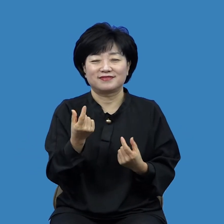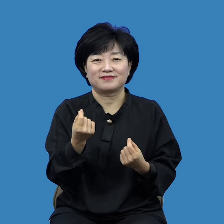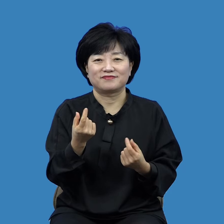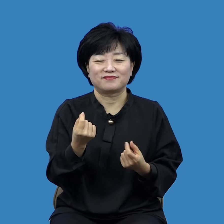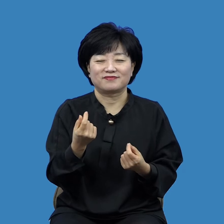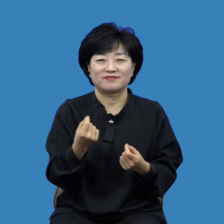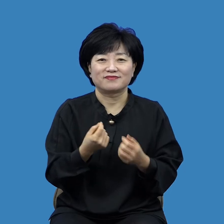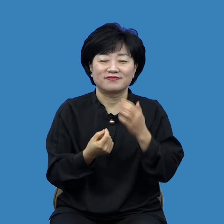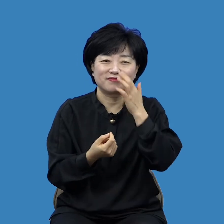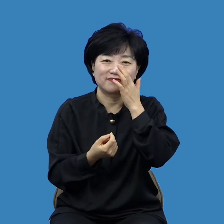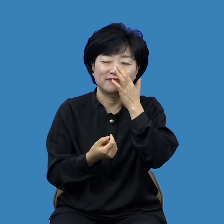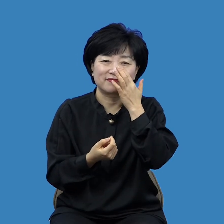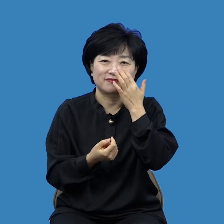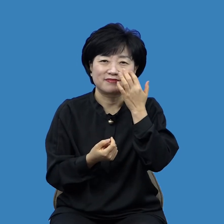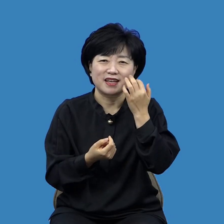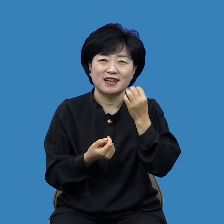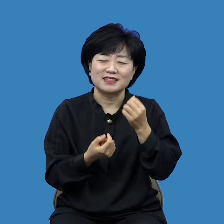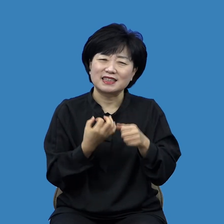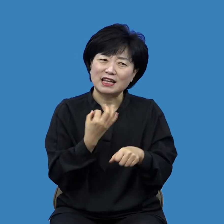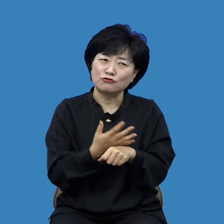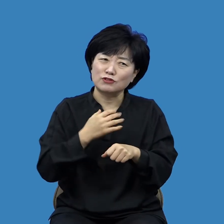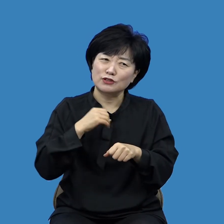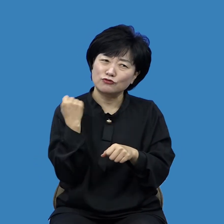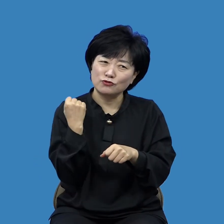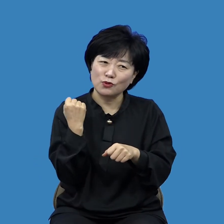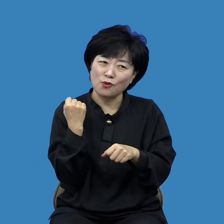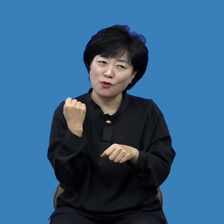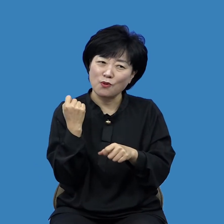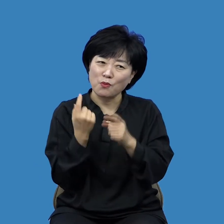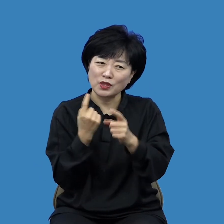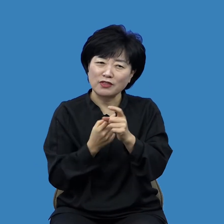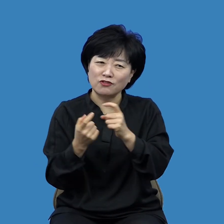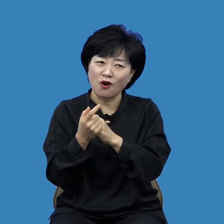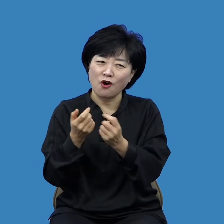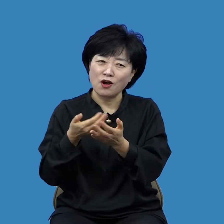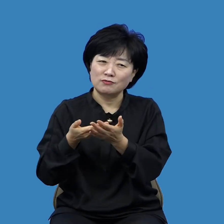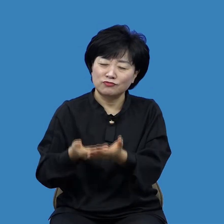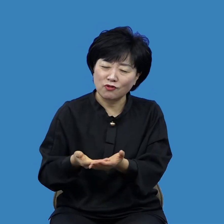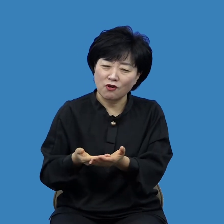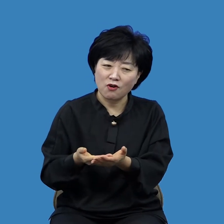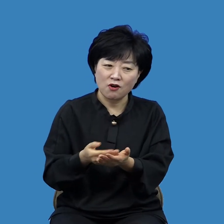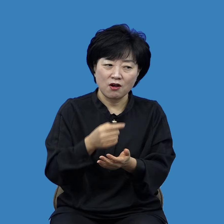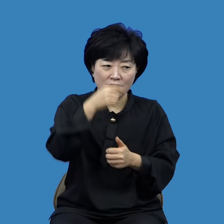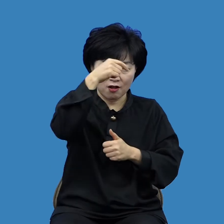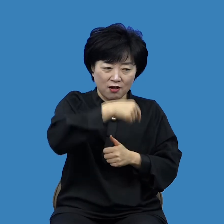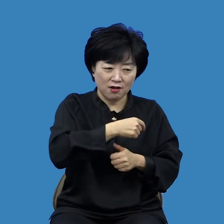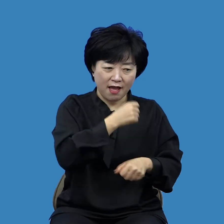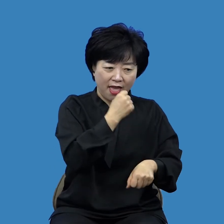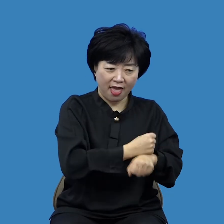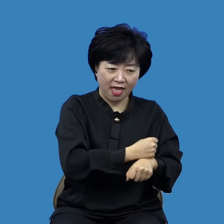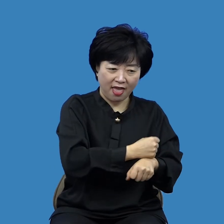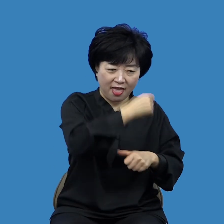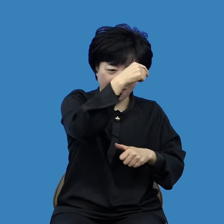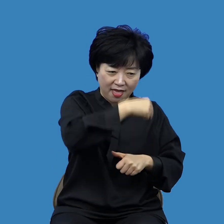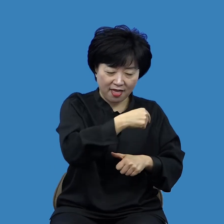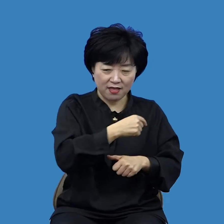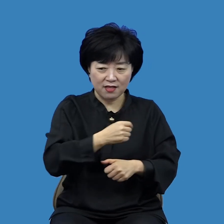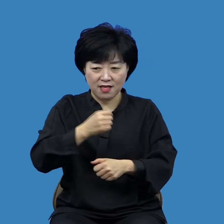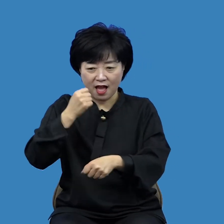단순한 순종 이상의 거예요. 내게 하라고 한 것이 무엇이고 하지 말라고 한 것이 무엇인가, 이거 계속 생각하라는